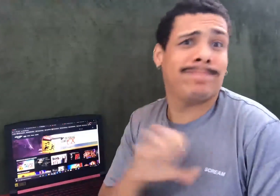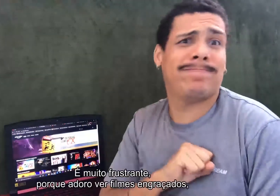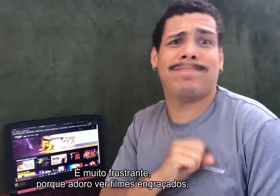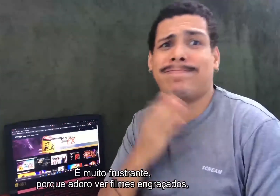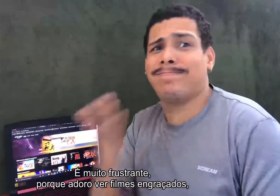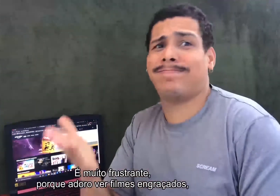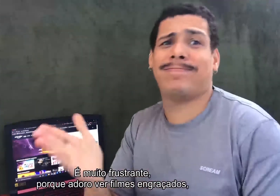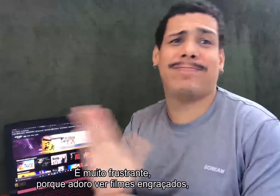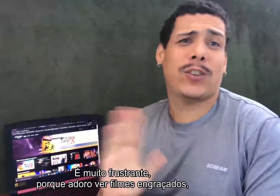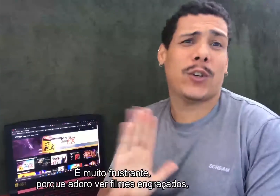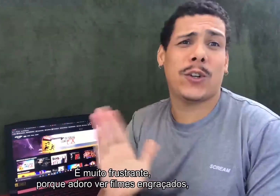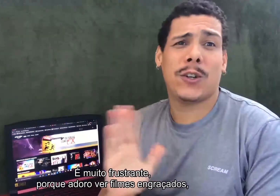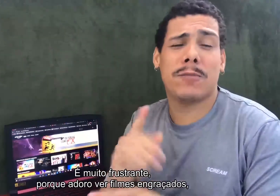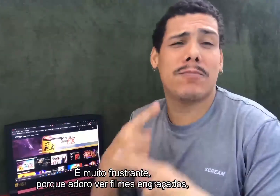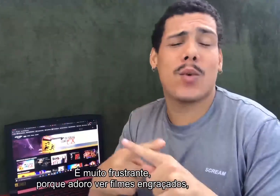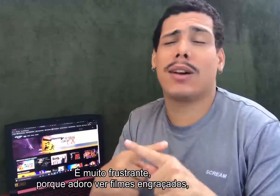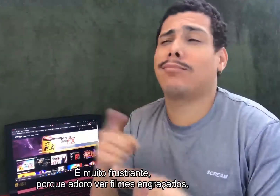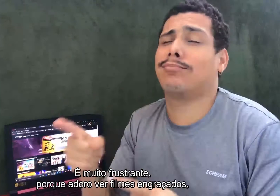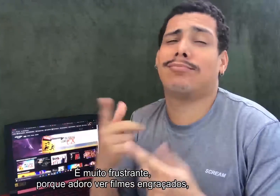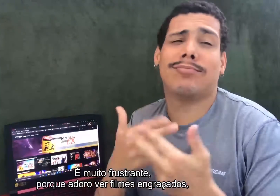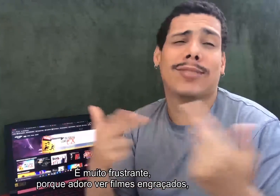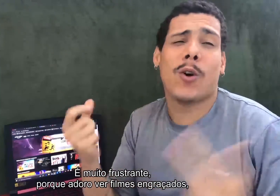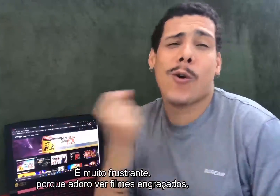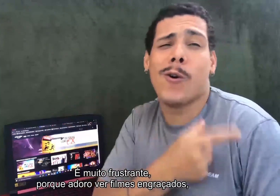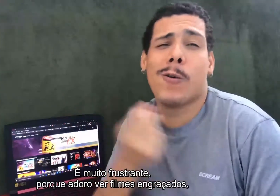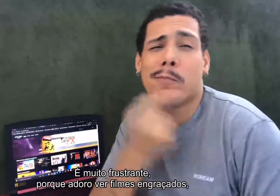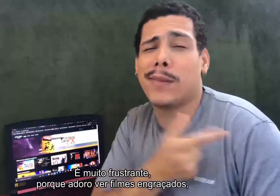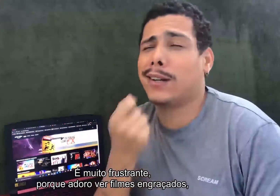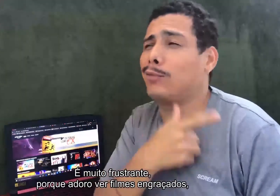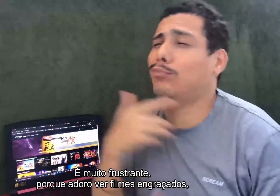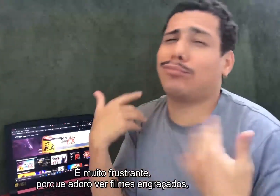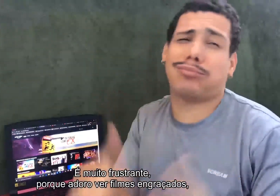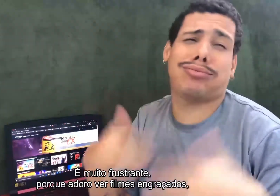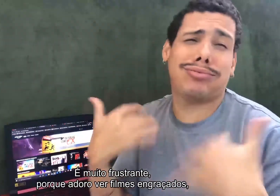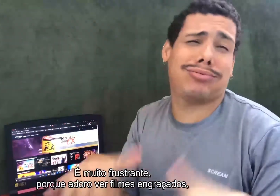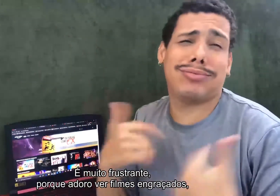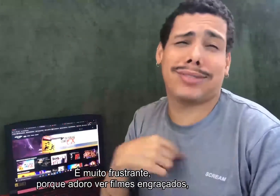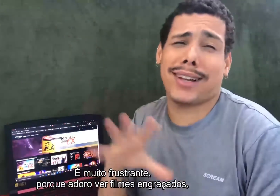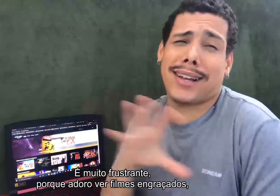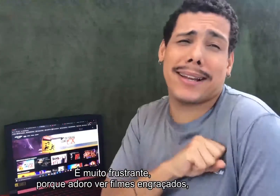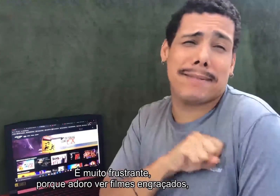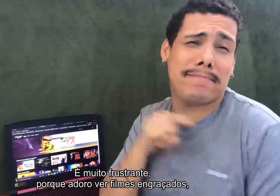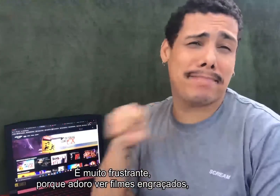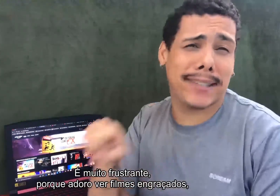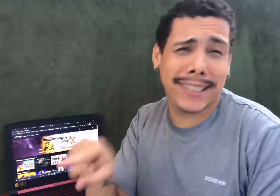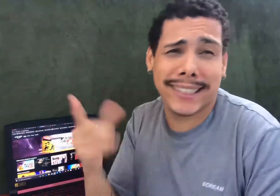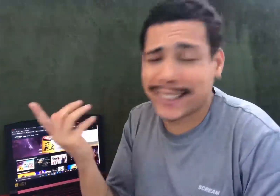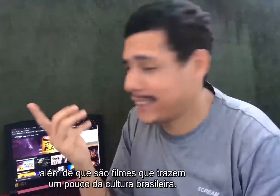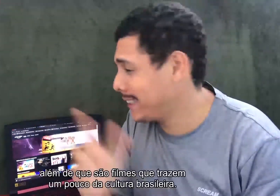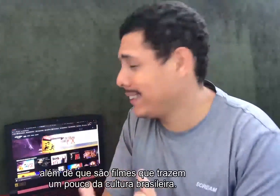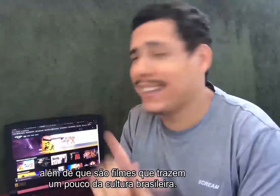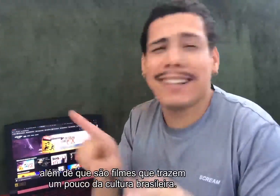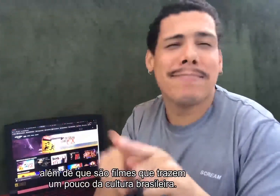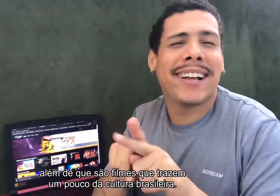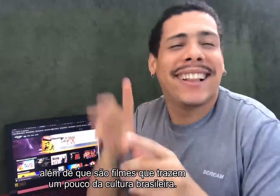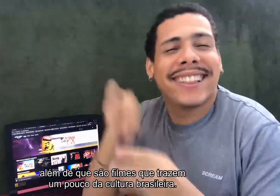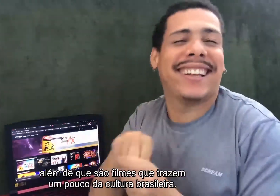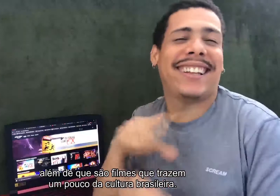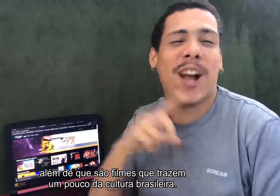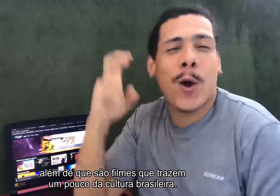É muito frustrante porque adoro ver filmes engraçados. além de que são filmes que trazem um